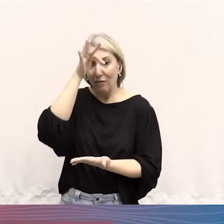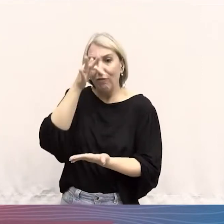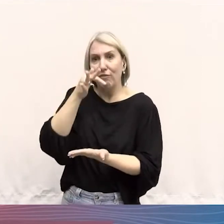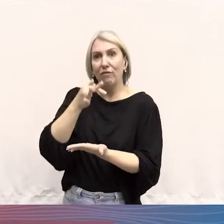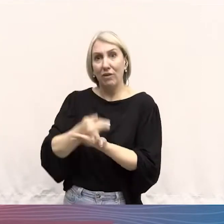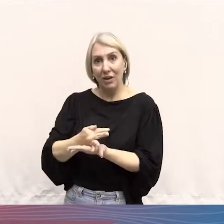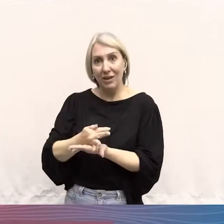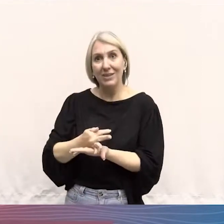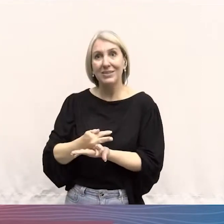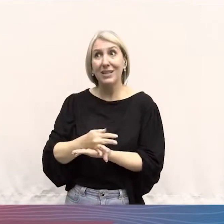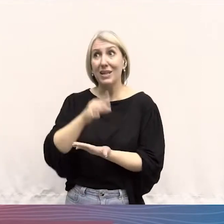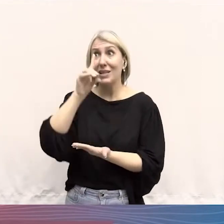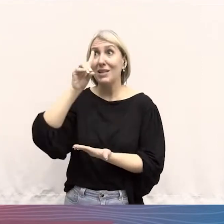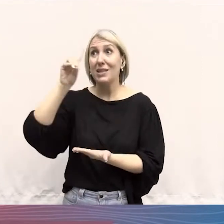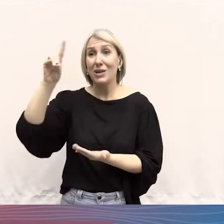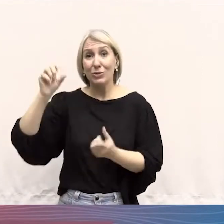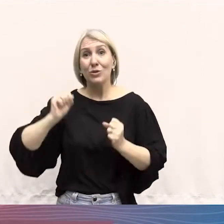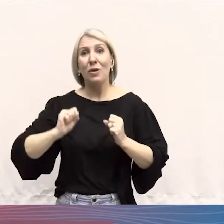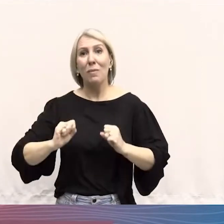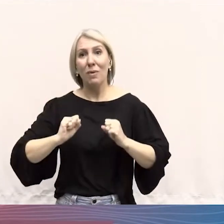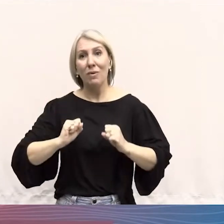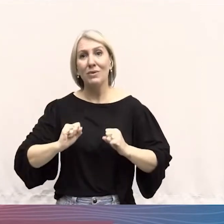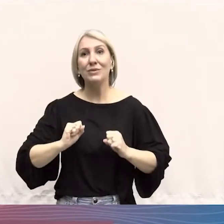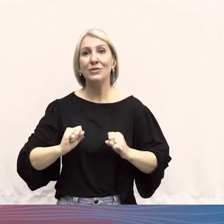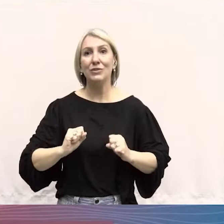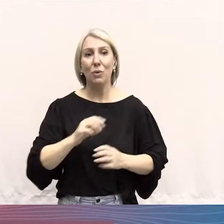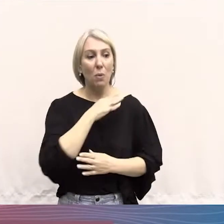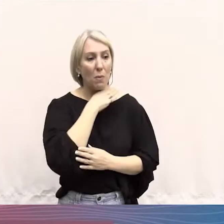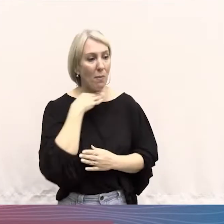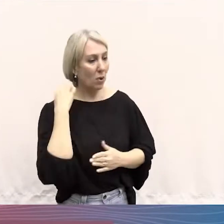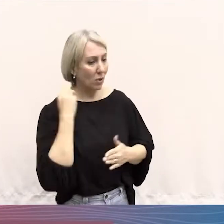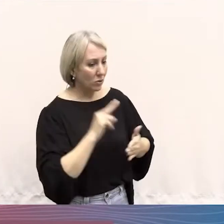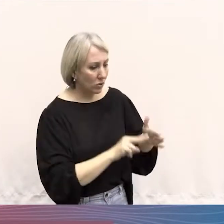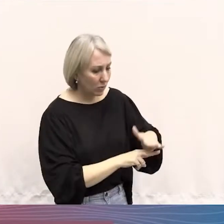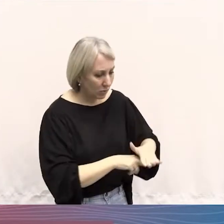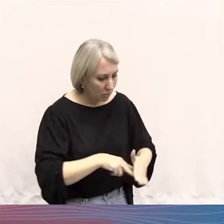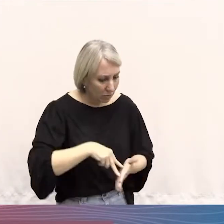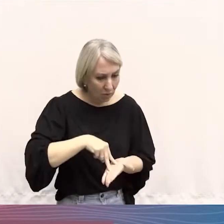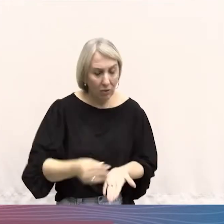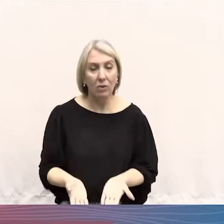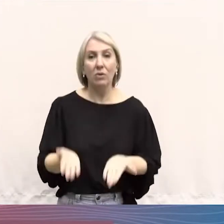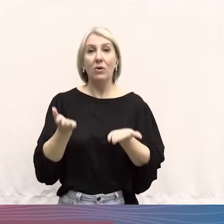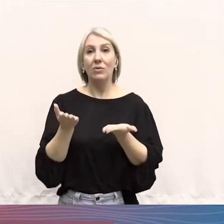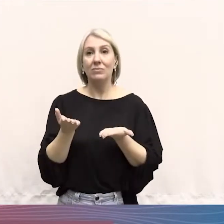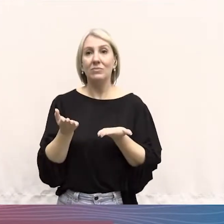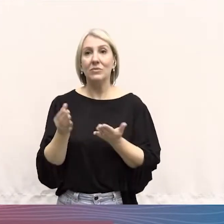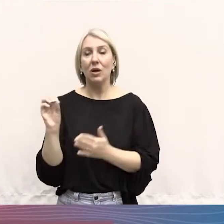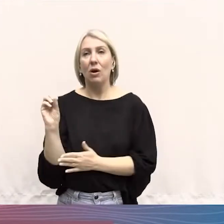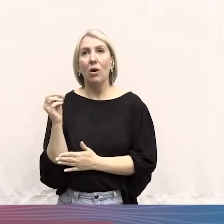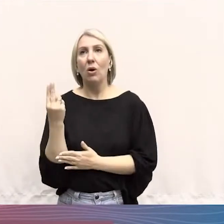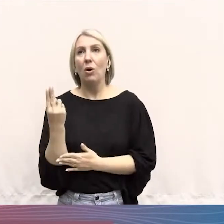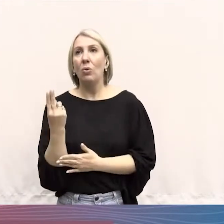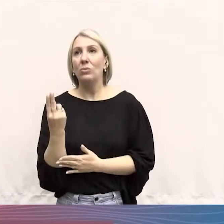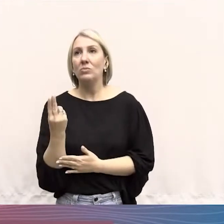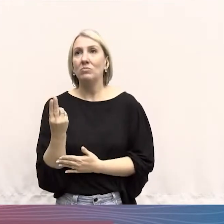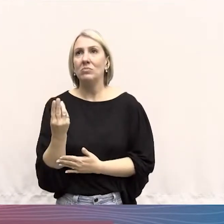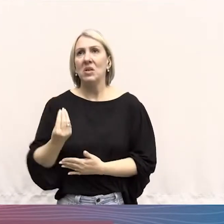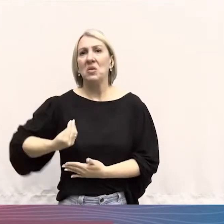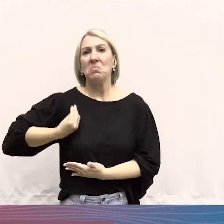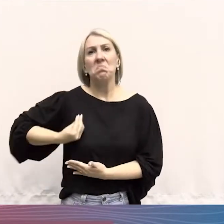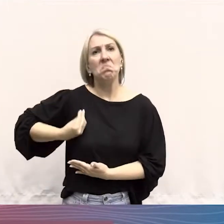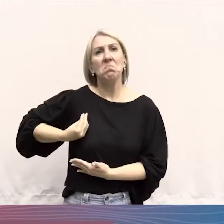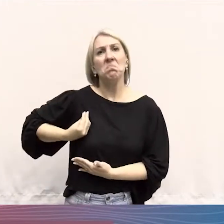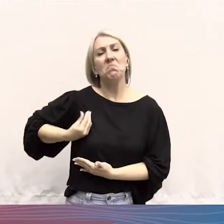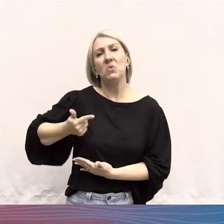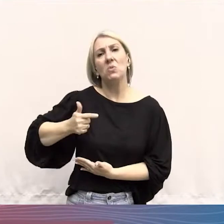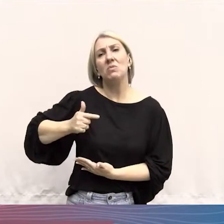revivificar o morto por causa da oração. E chama à existência as coisas que não existem.